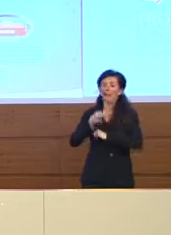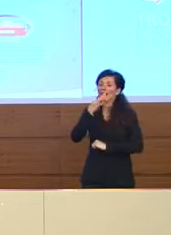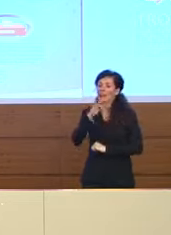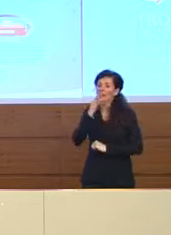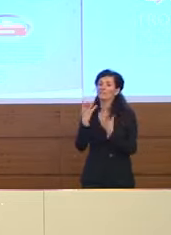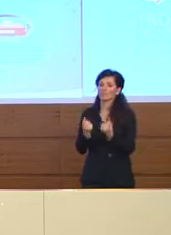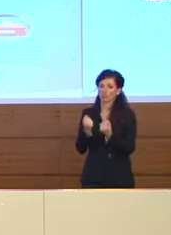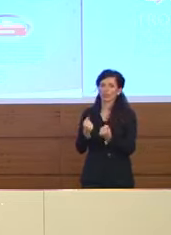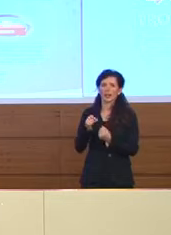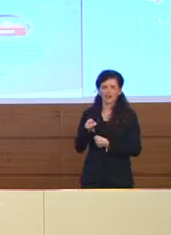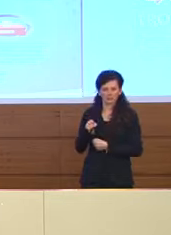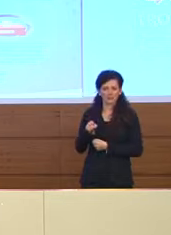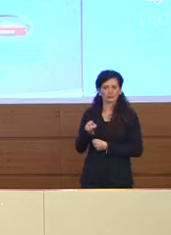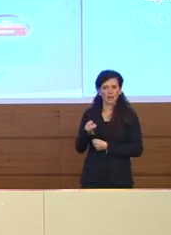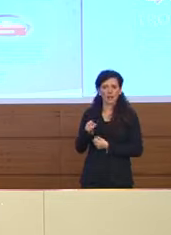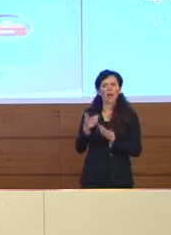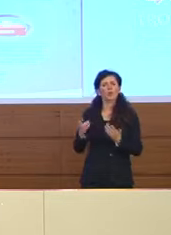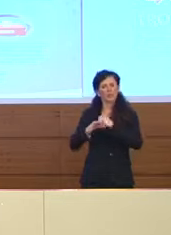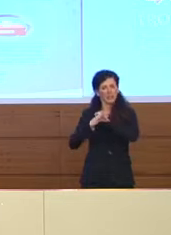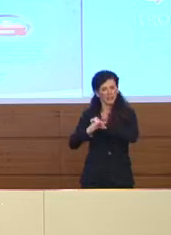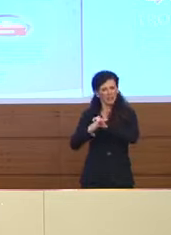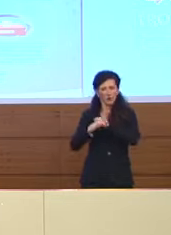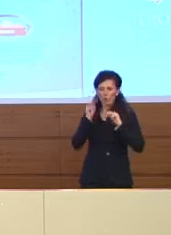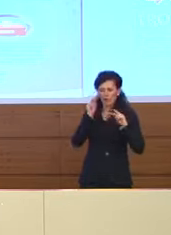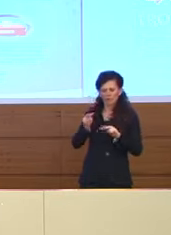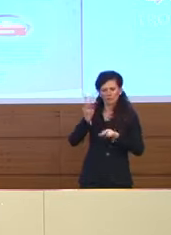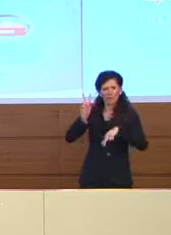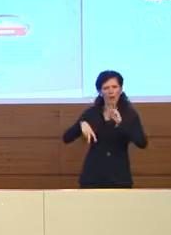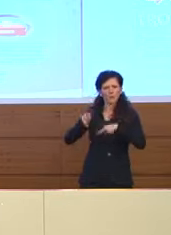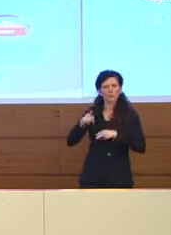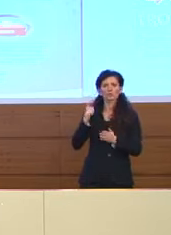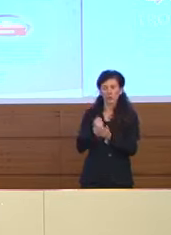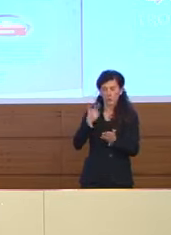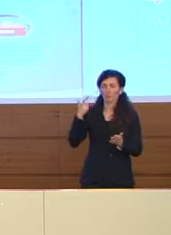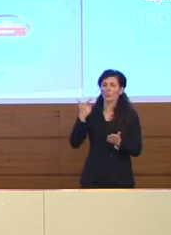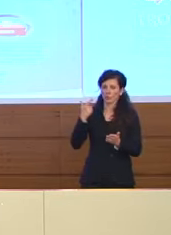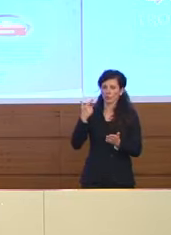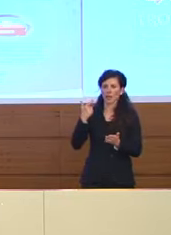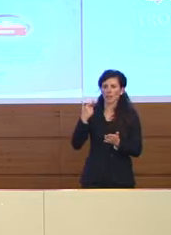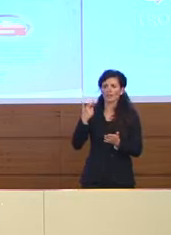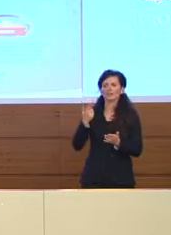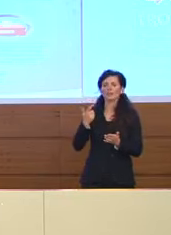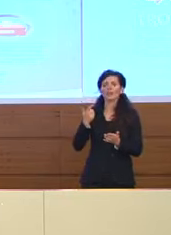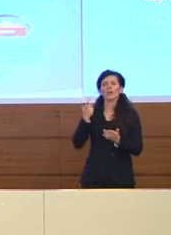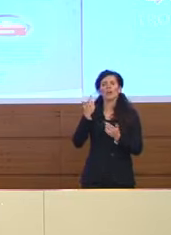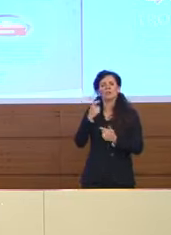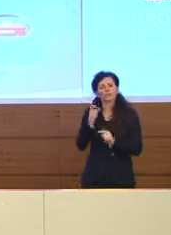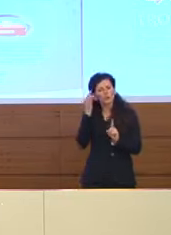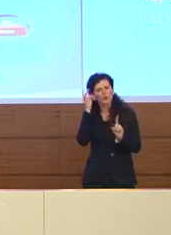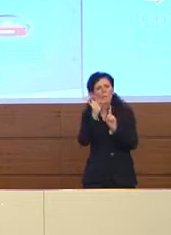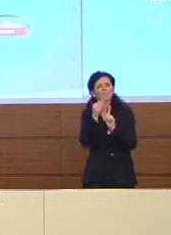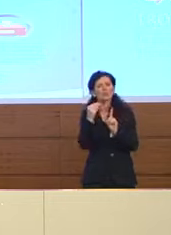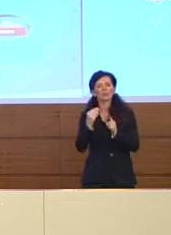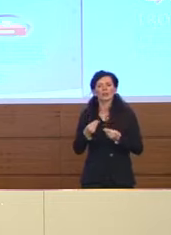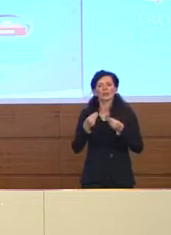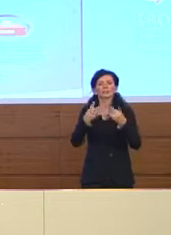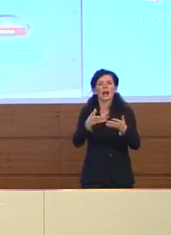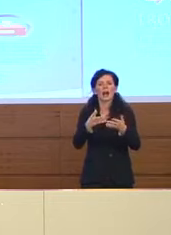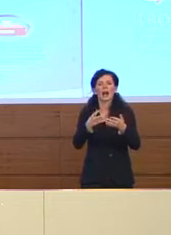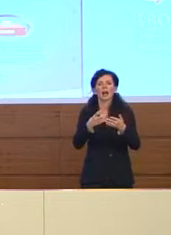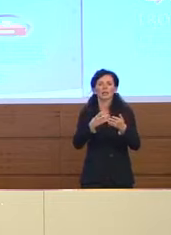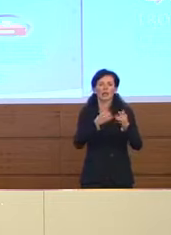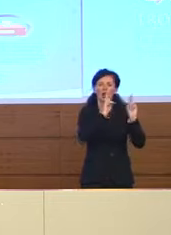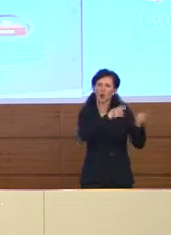anche applicato a garantire le forniture di farmaci necessari nei vari ospedali